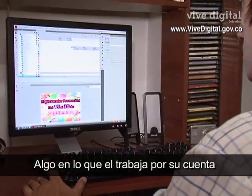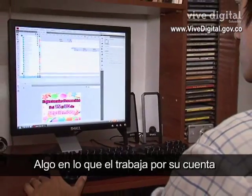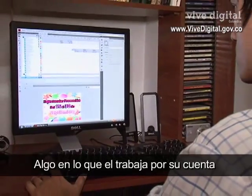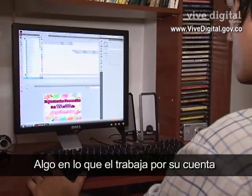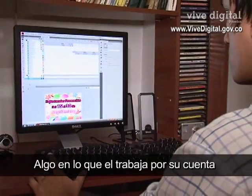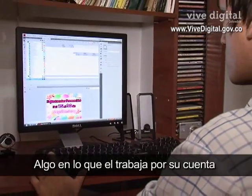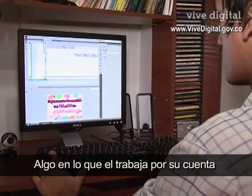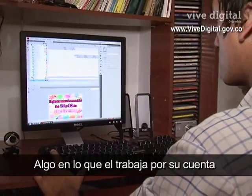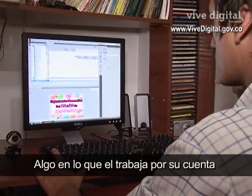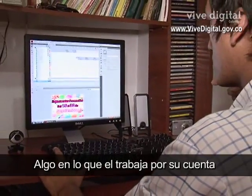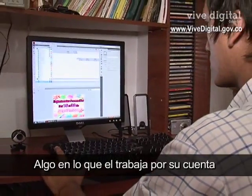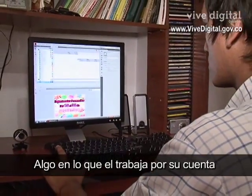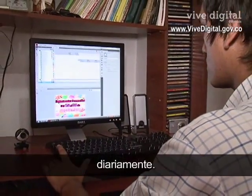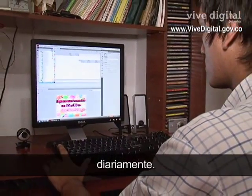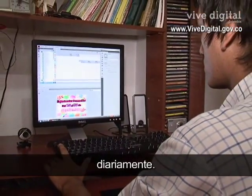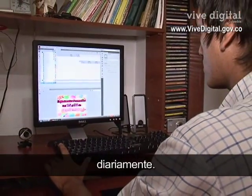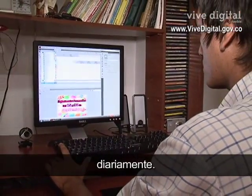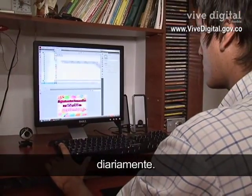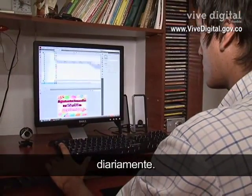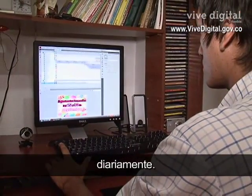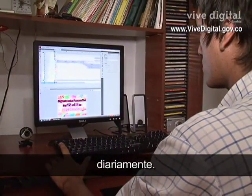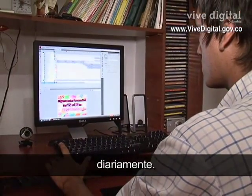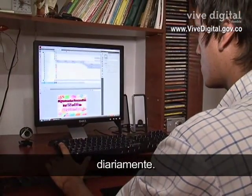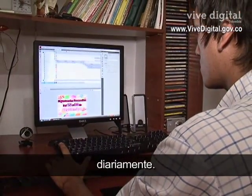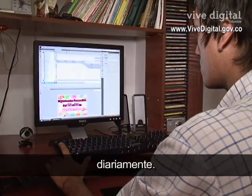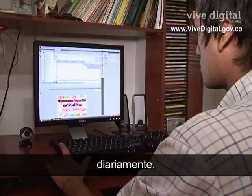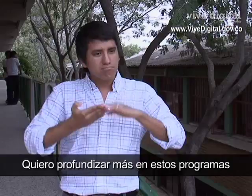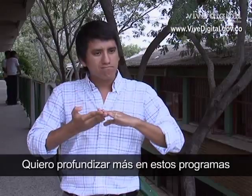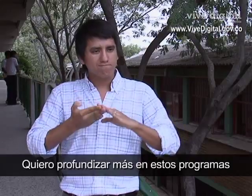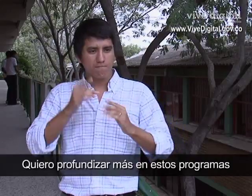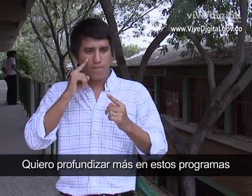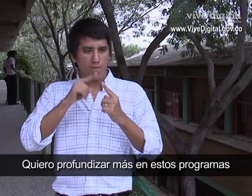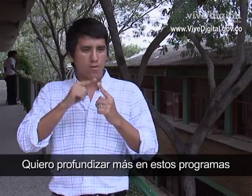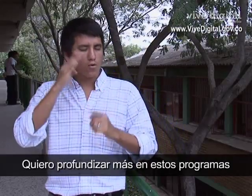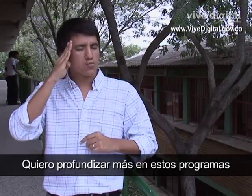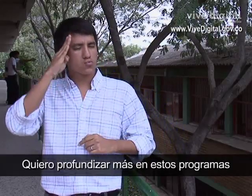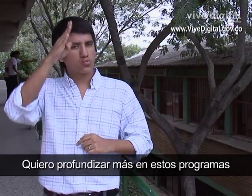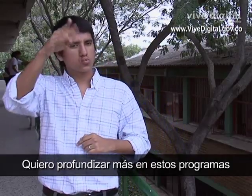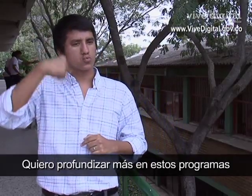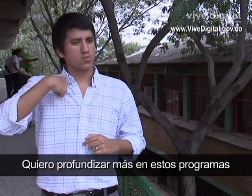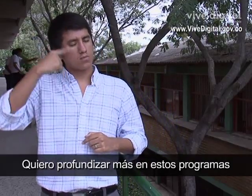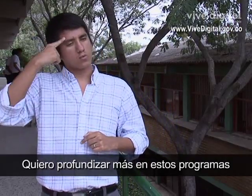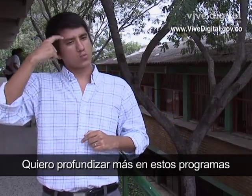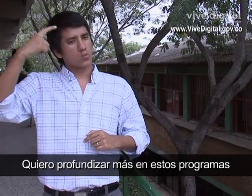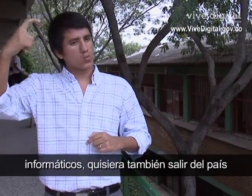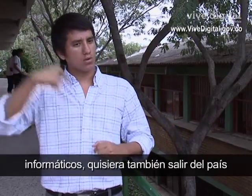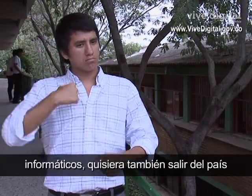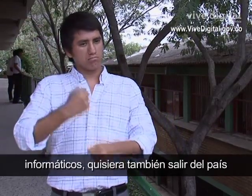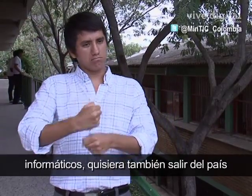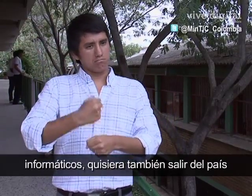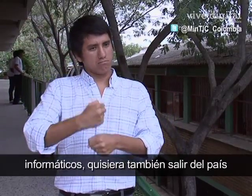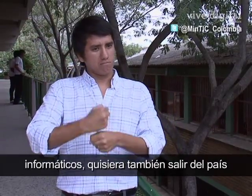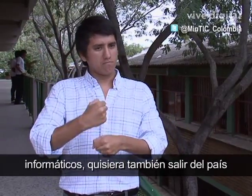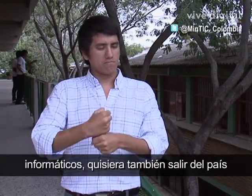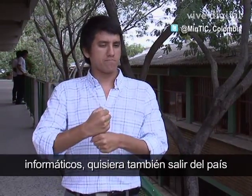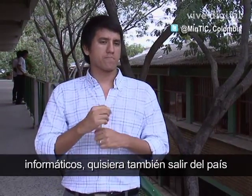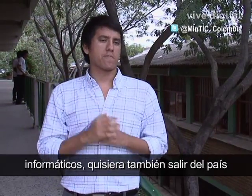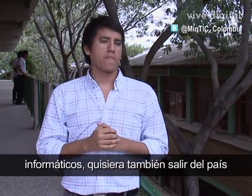que él trabaja por su cuenta diariamente. Quiero profundizar más en esos programas informáticos. Quisiera también